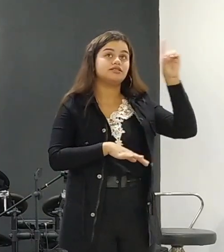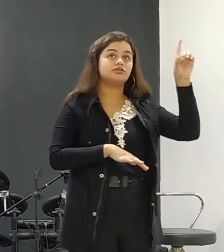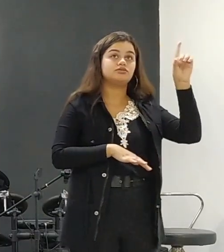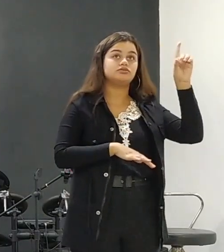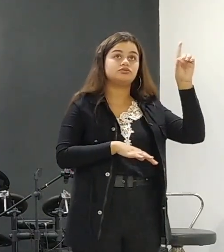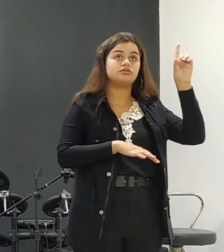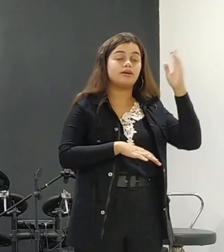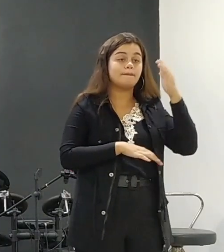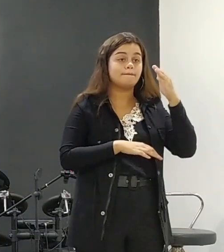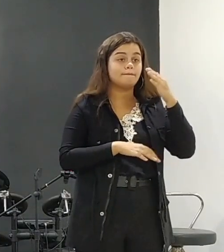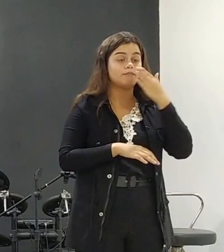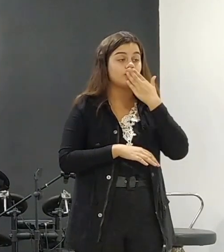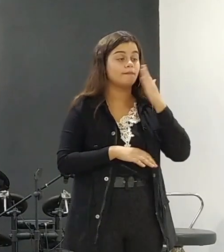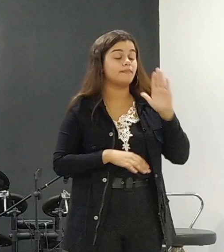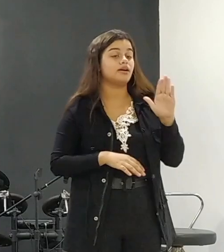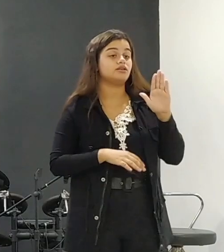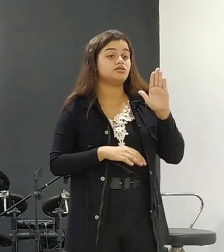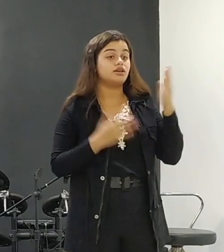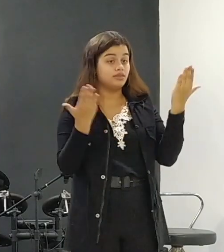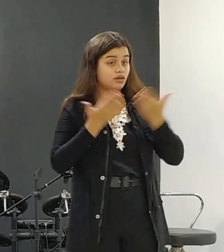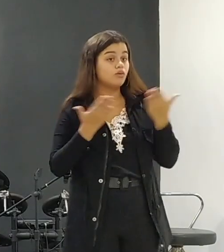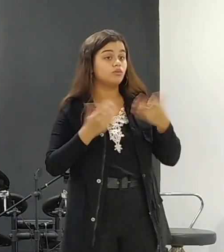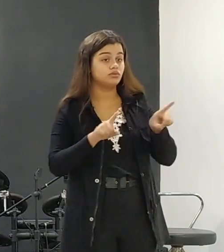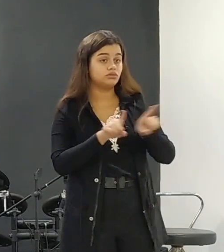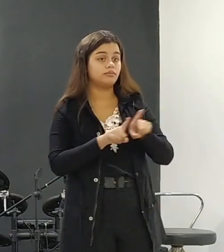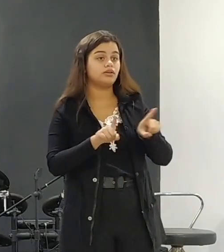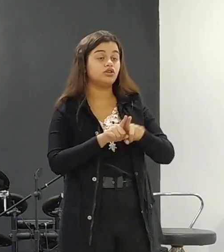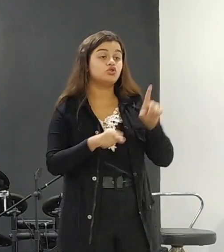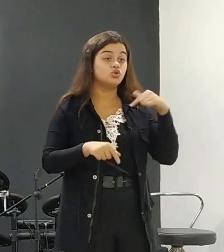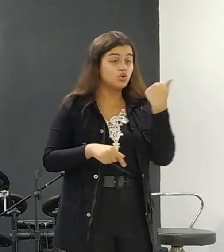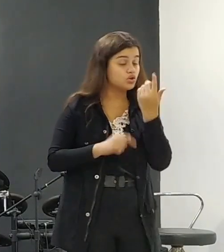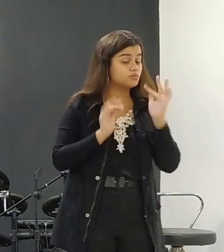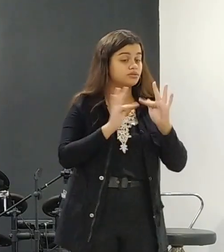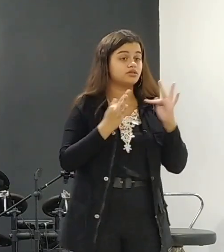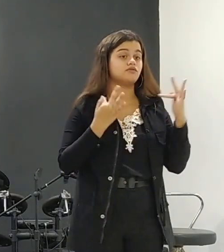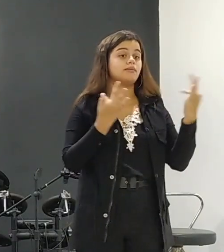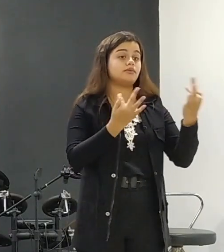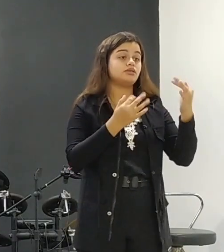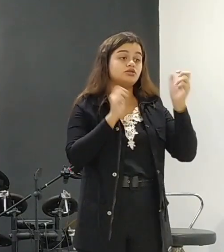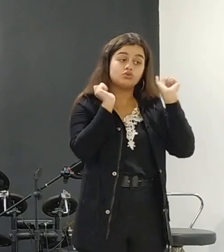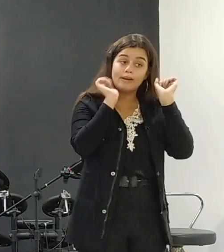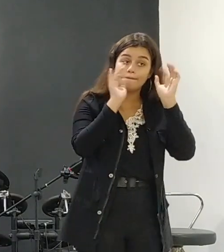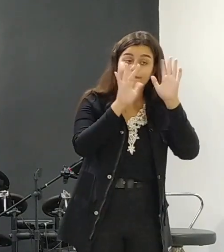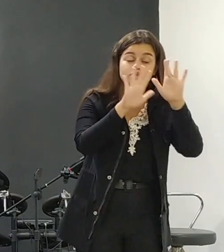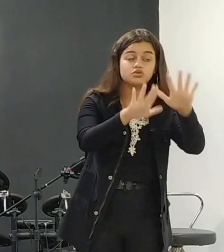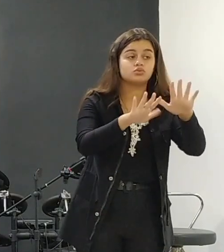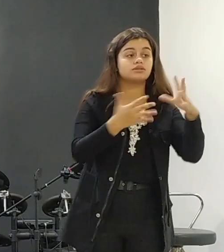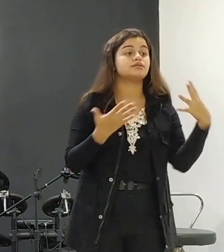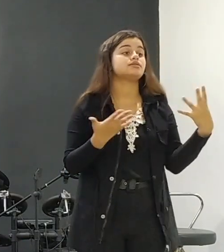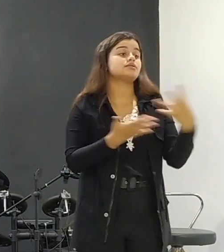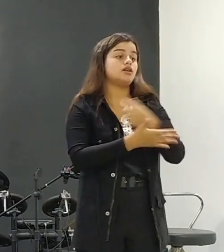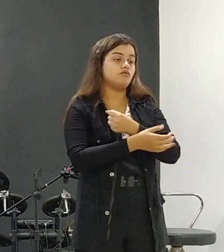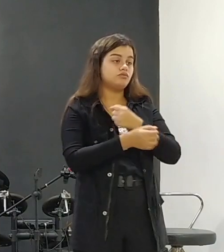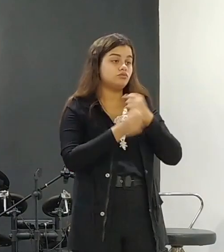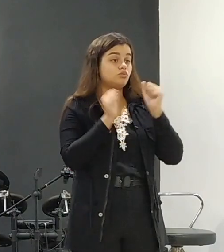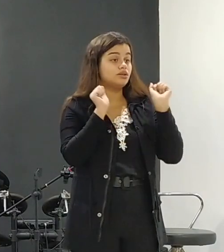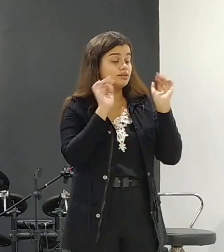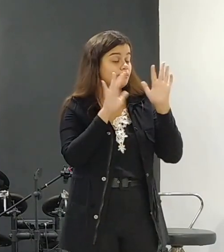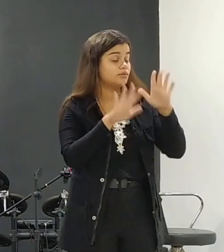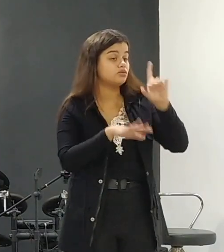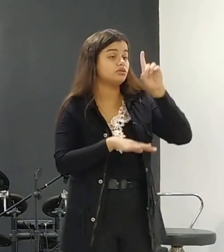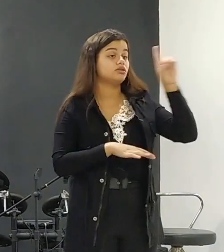chega até nós. Nós somos essas famílias que têm sido abençoadas e alcançadas por essa bênção que